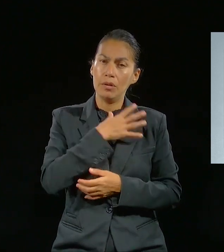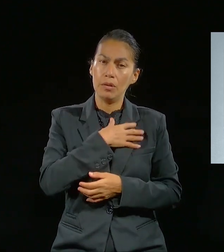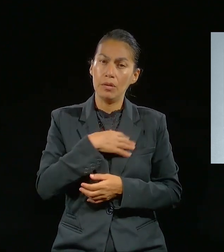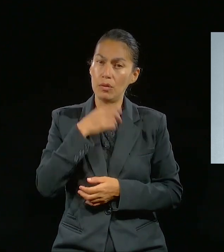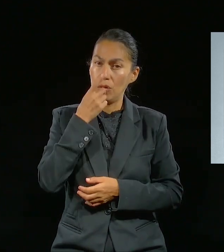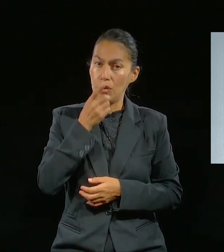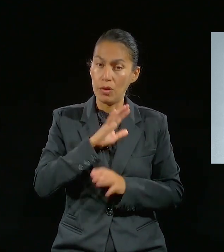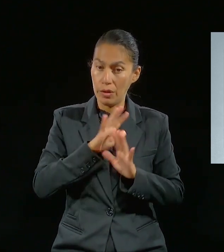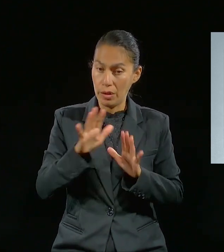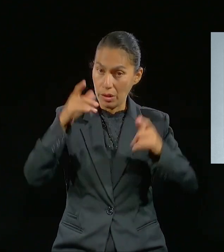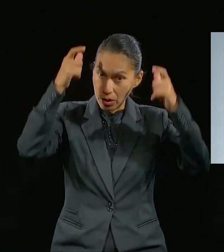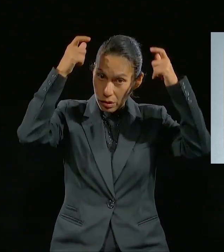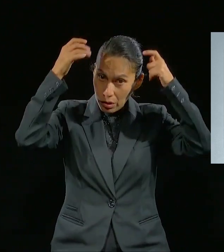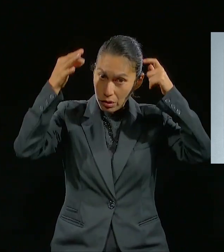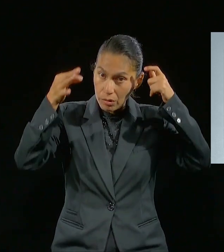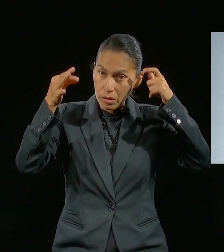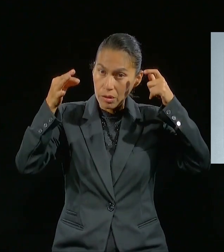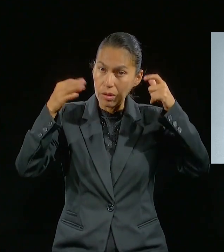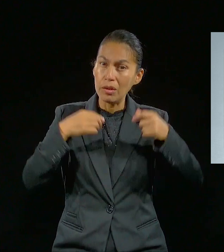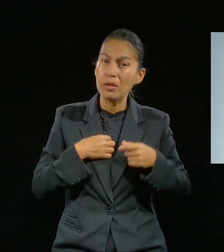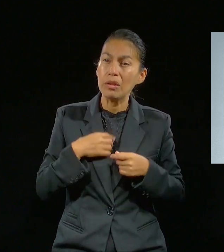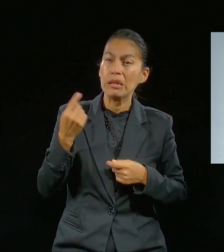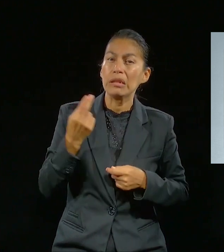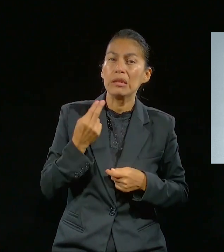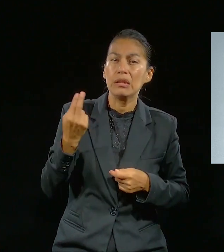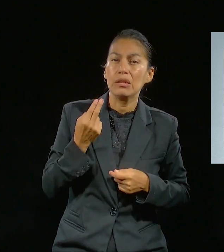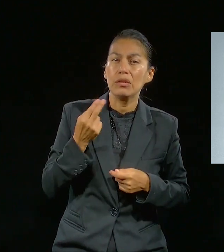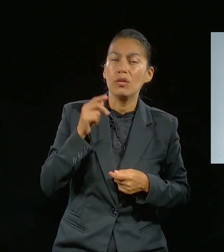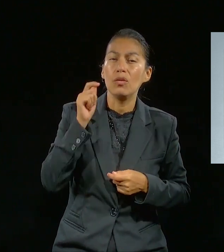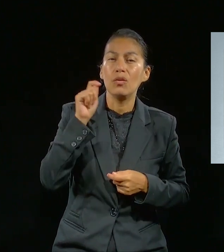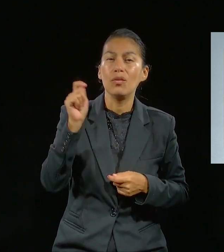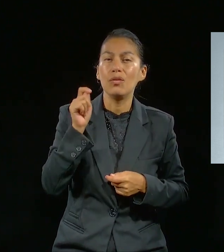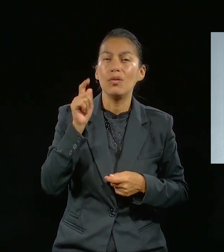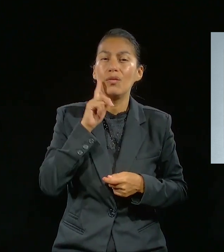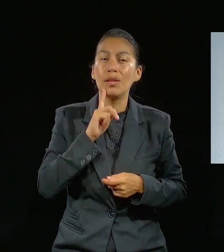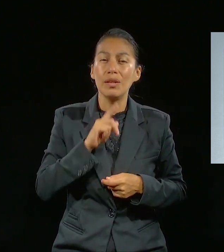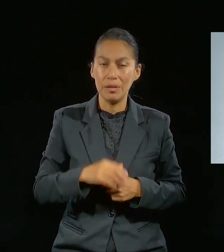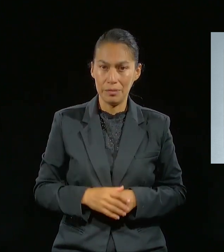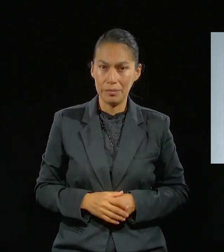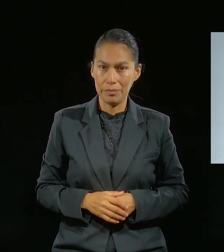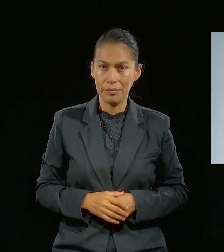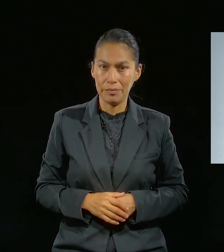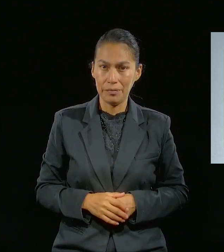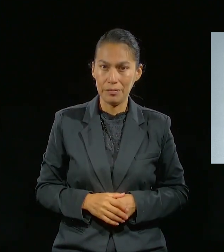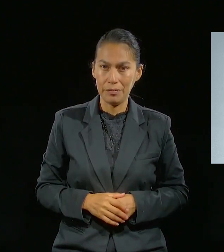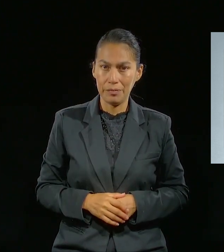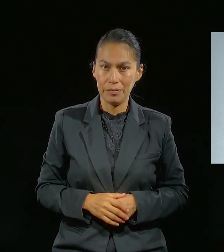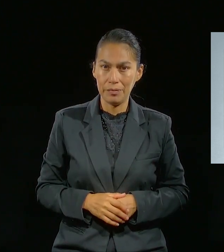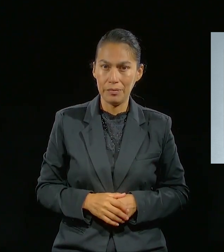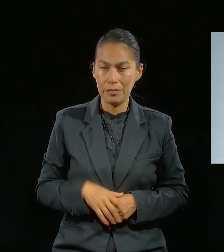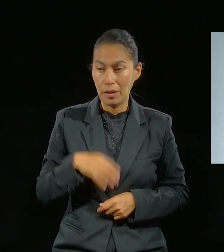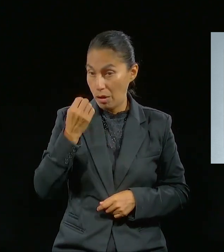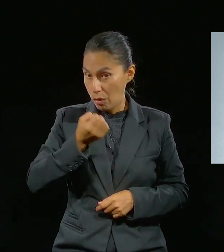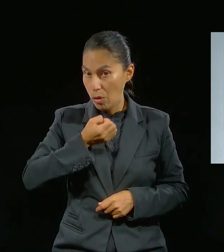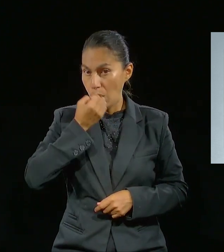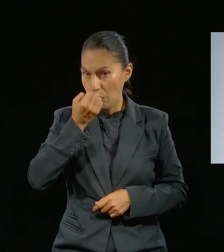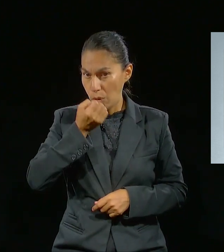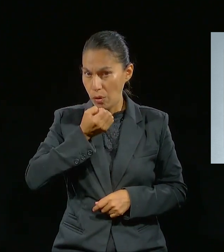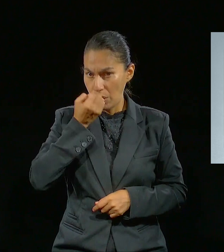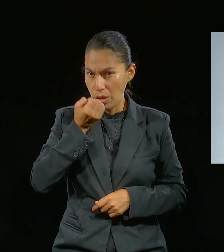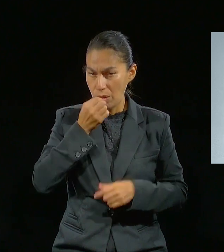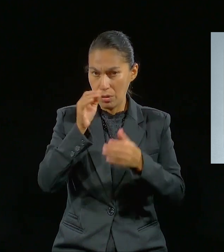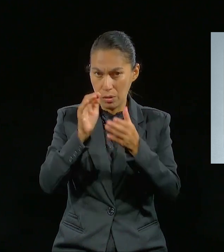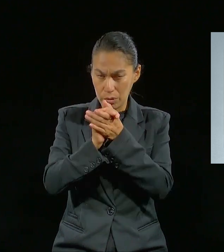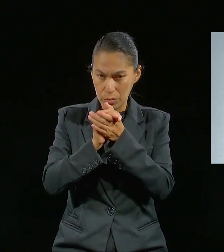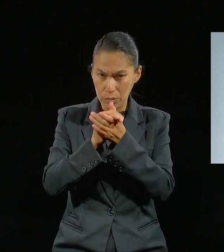dijo, mamá, ya voy a graduar, necesito una compañera, una novia. Hay que pedir,